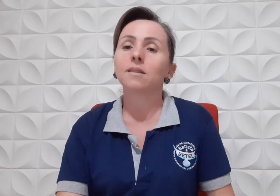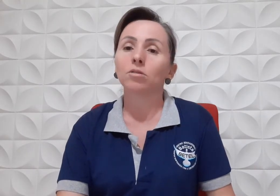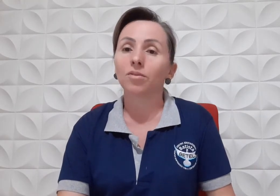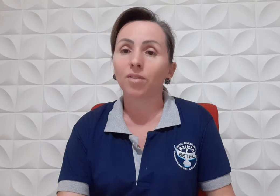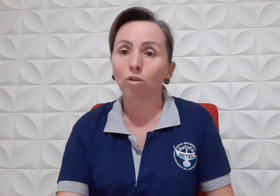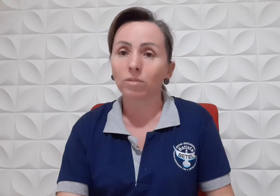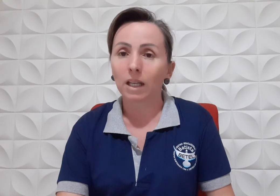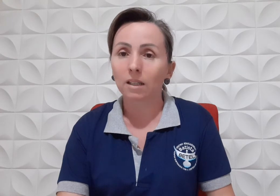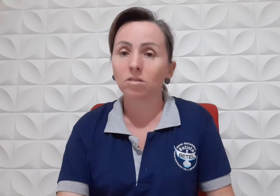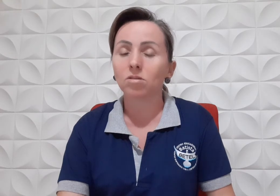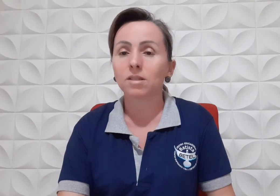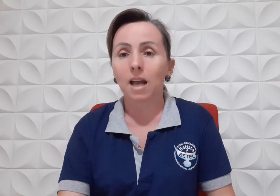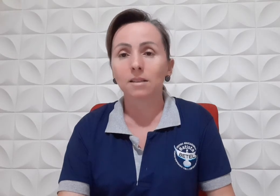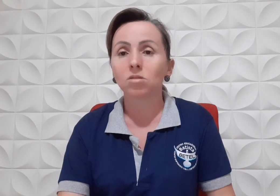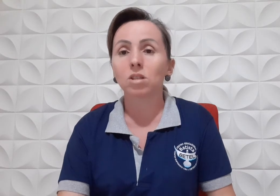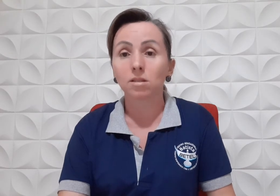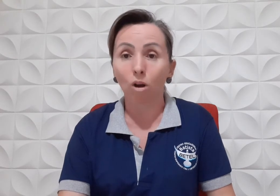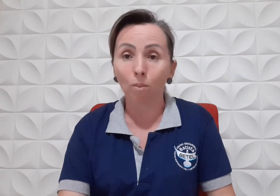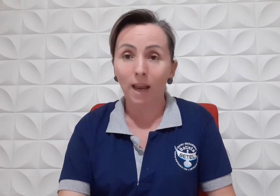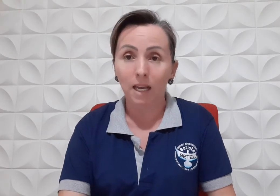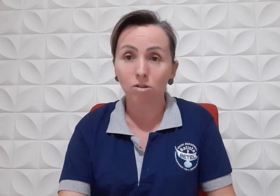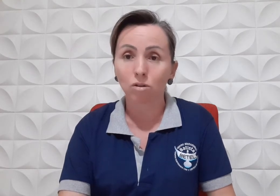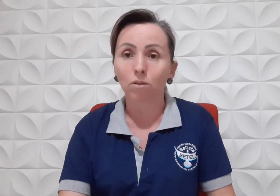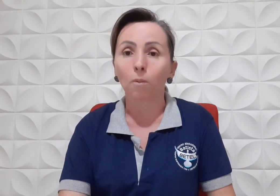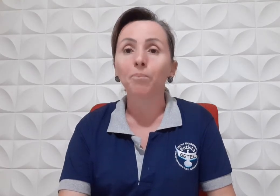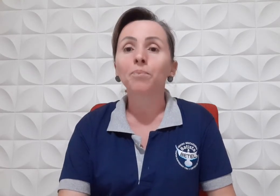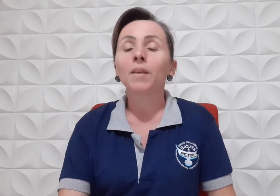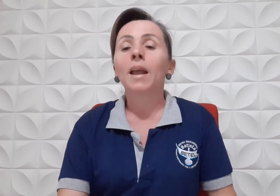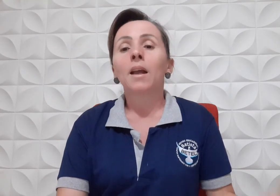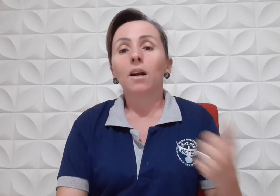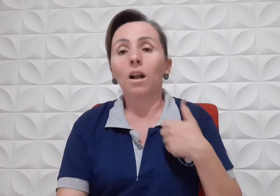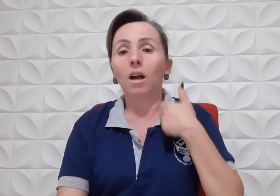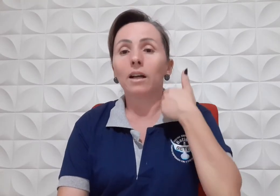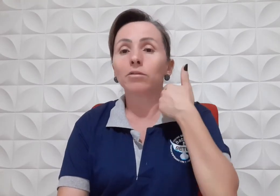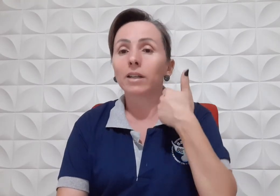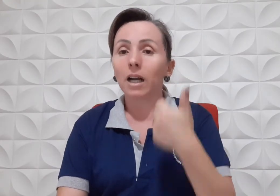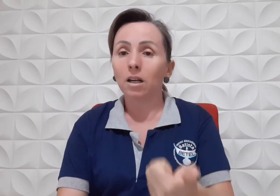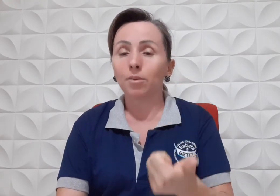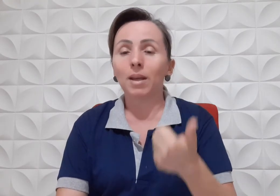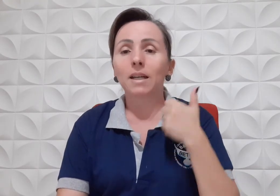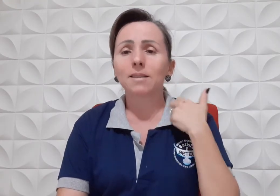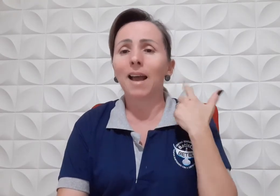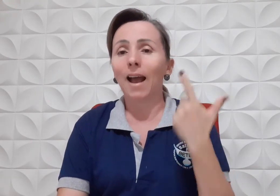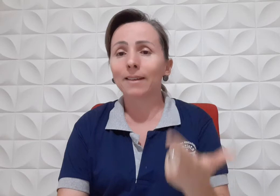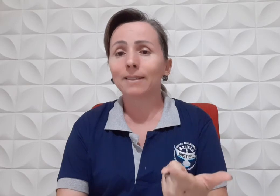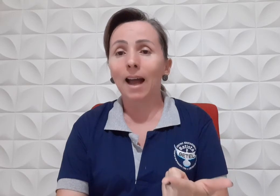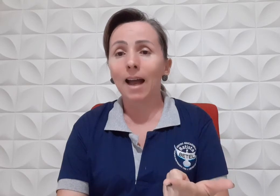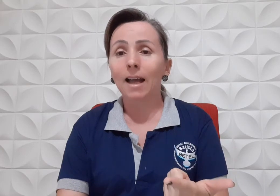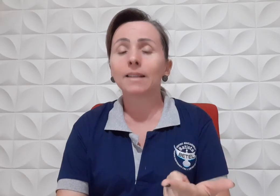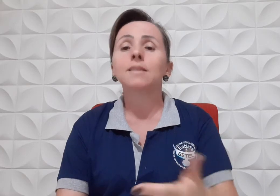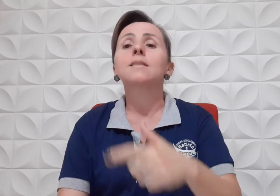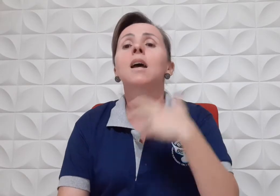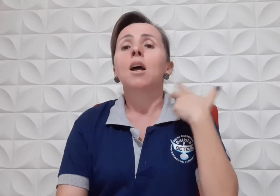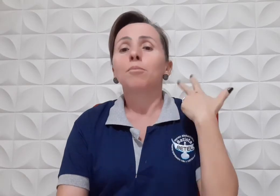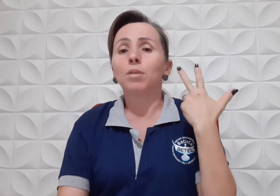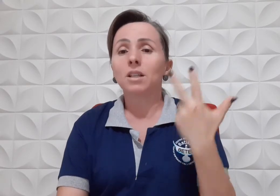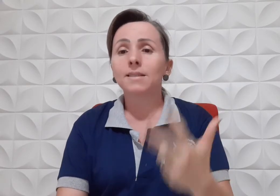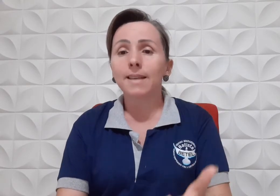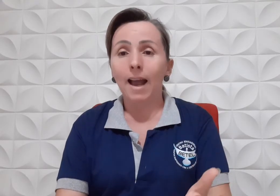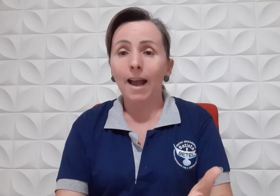da fronteira dos Estados Unidos com o México. Colocam câmeras, radares,